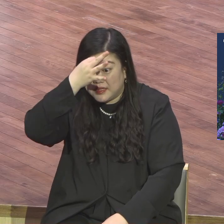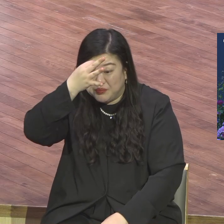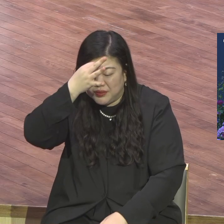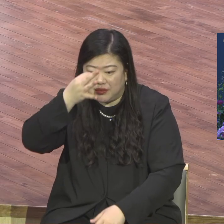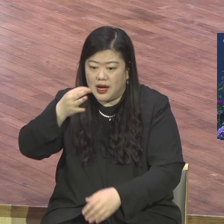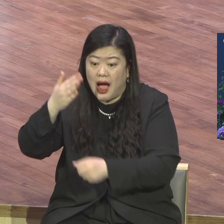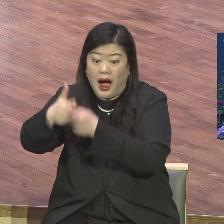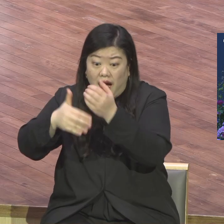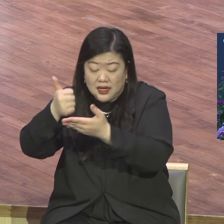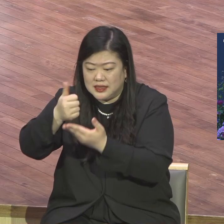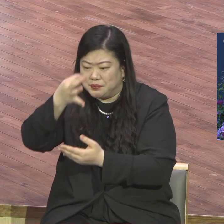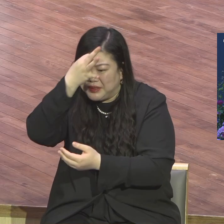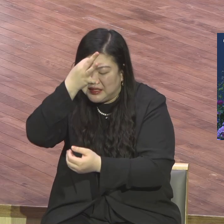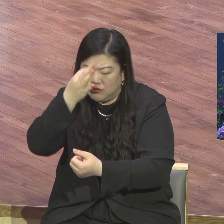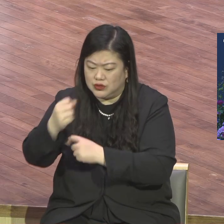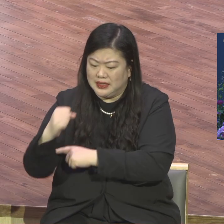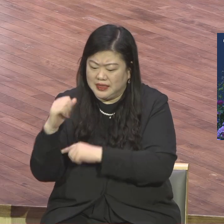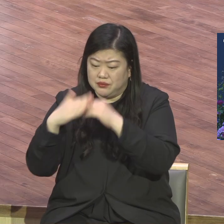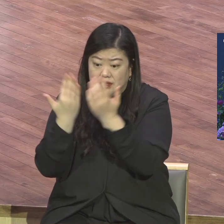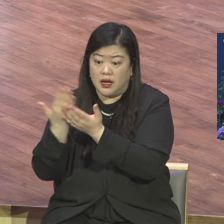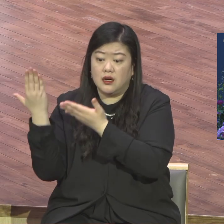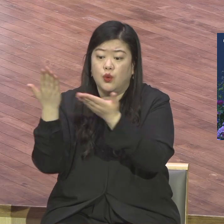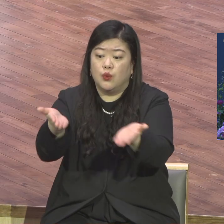펼치지 못하도록 막고 있냐고요?